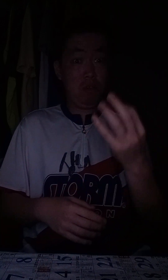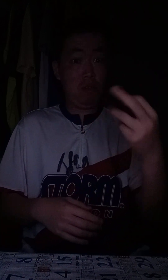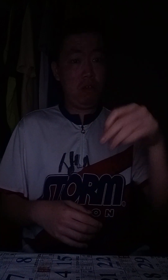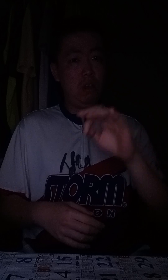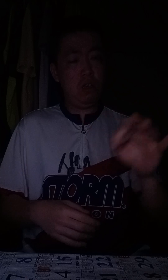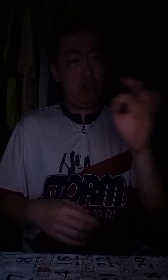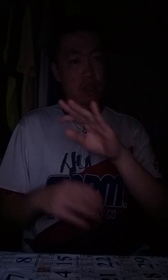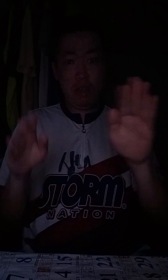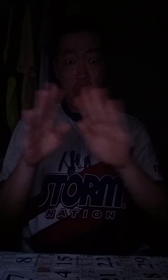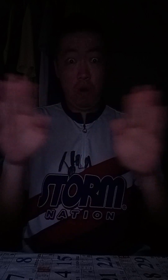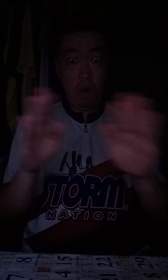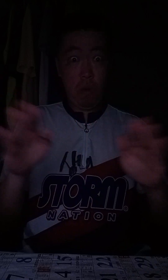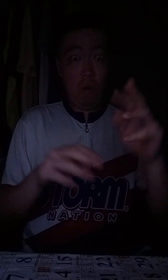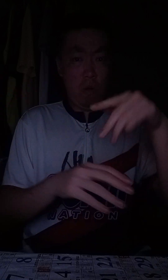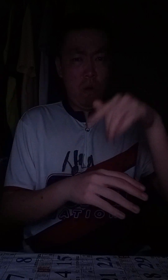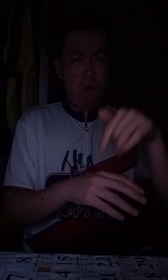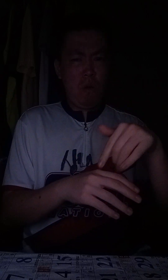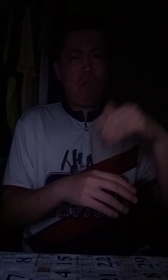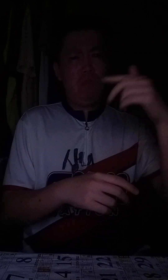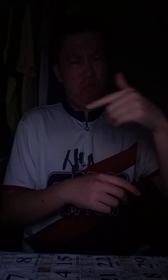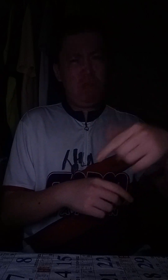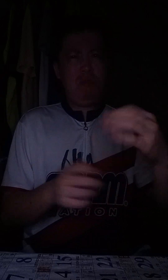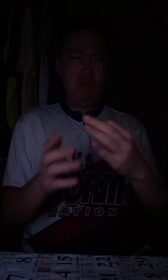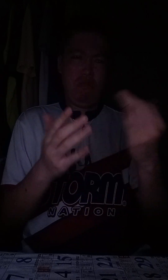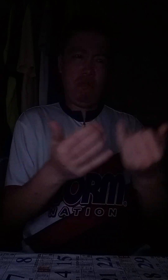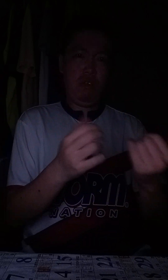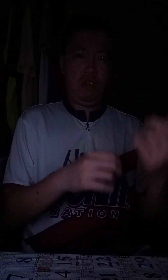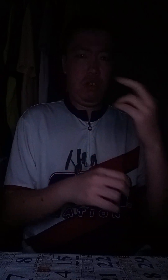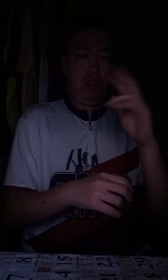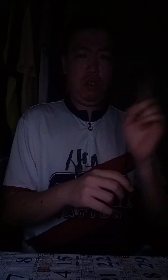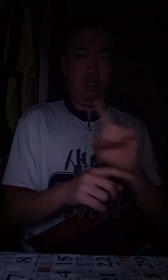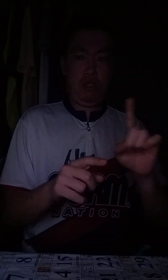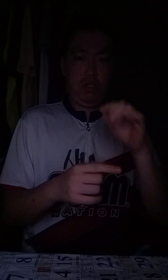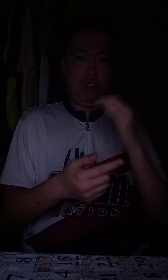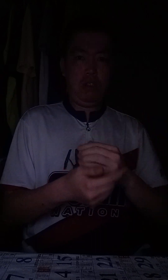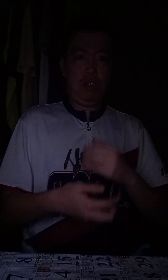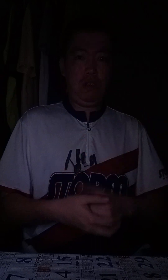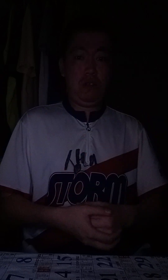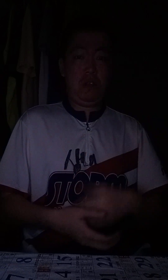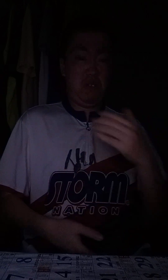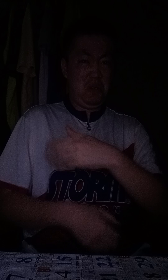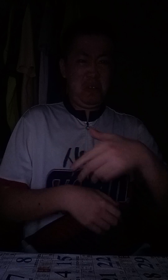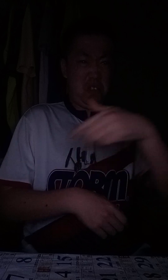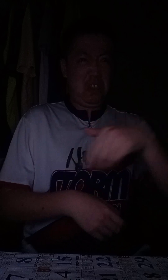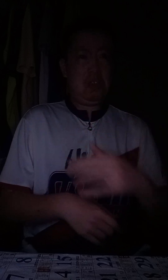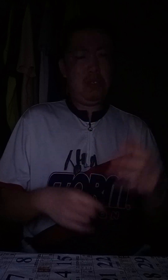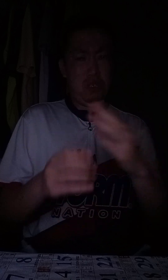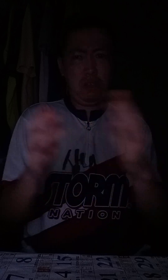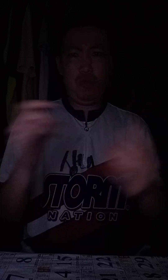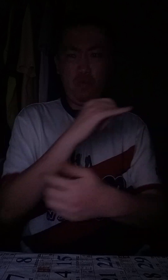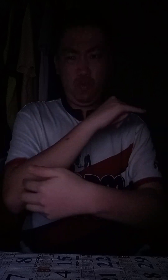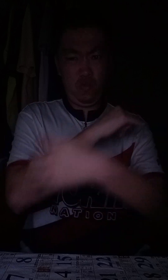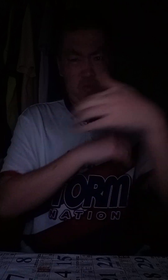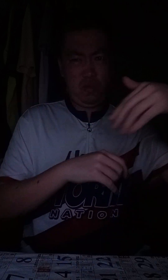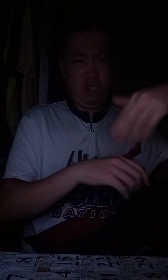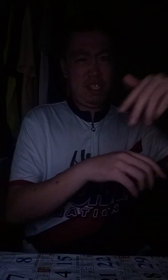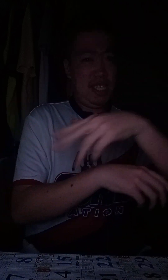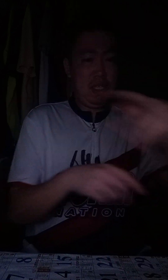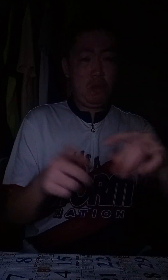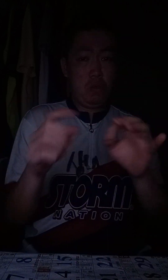밖으로 나가면서 숨이 끼어가지고 숨이 억지로 빼서나갔고요. 저는 팔이 한 2m 끼었어요. 그 상태에서